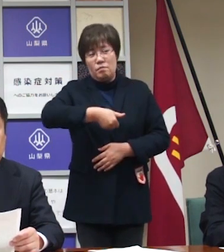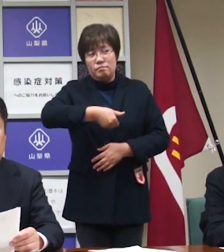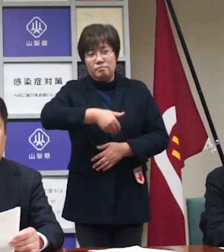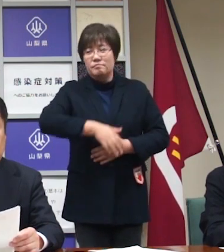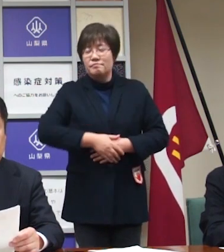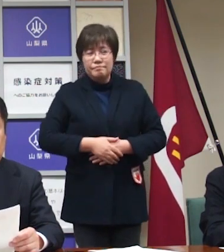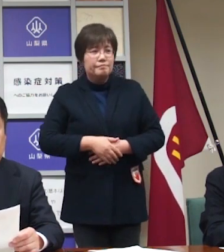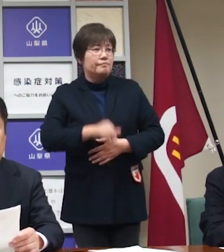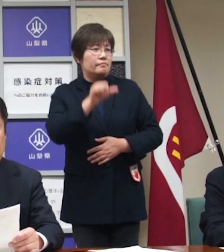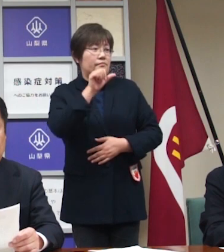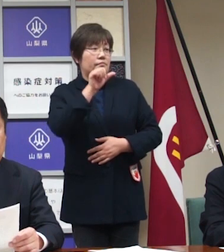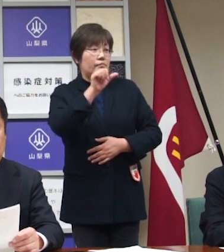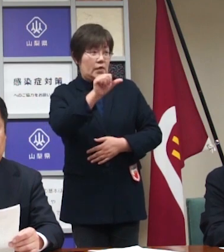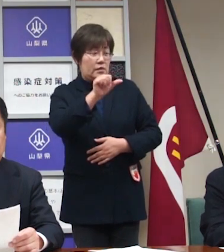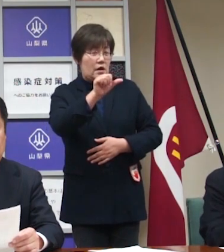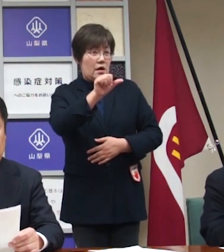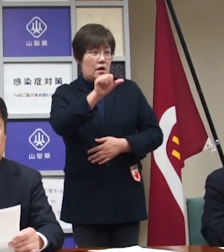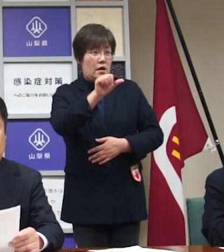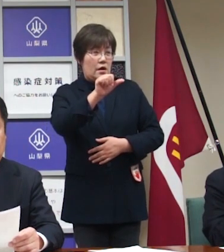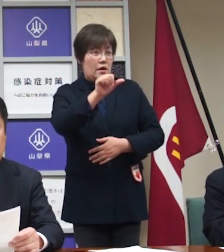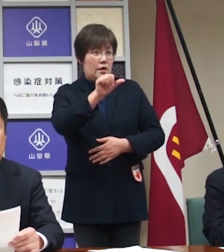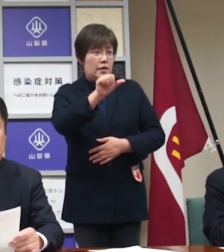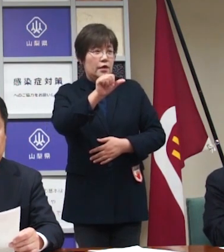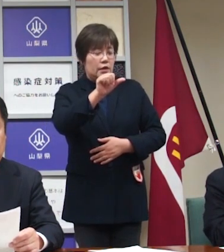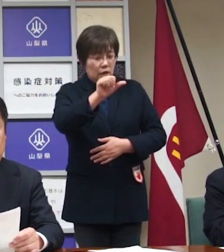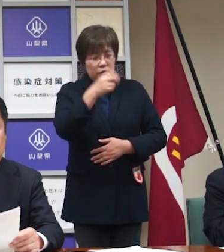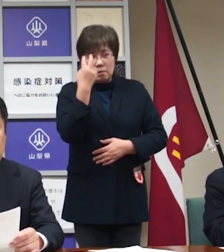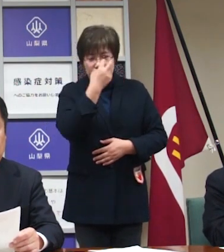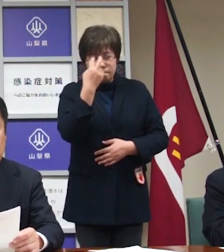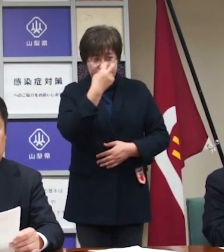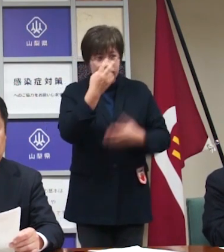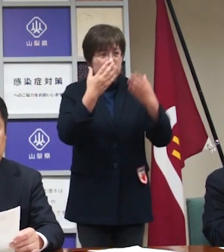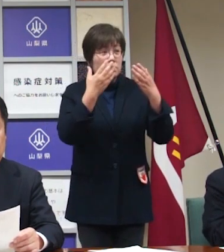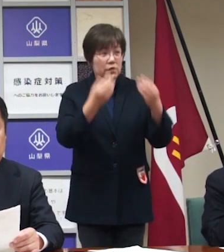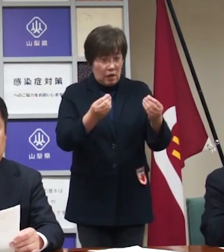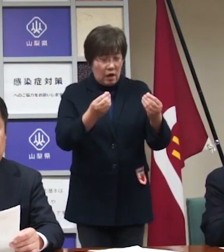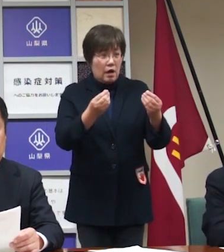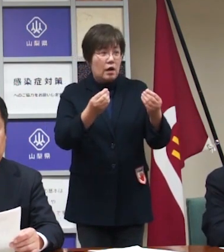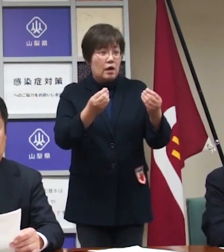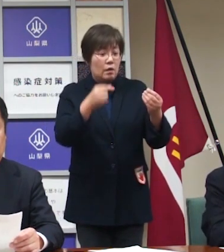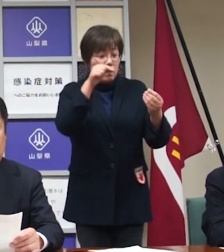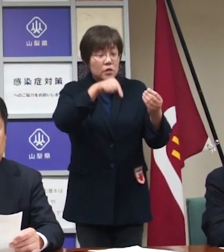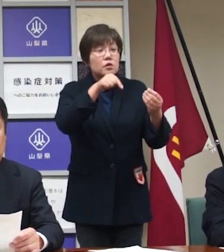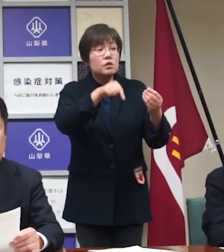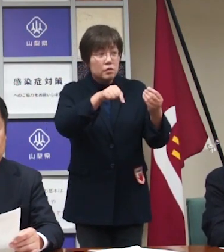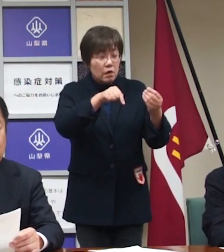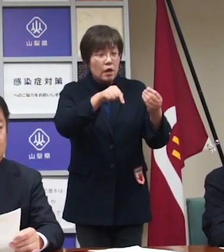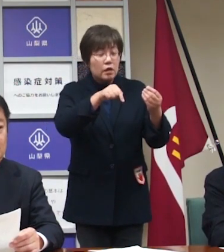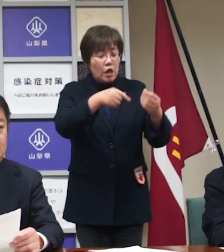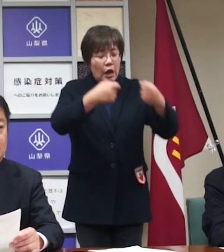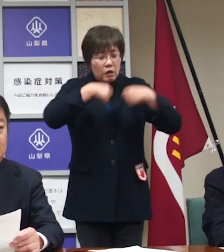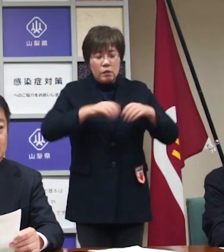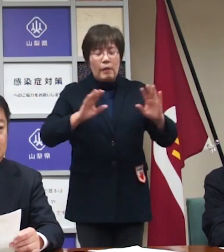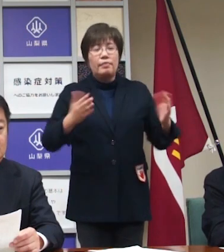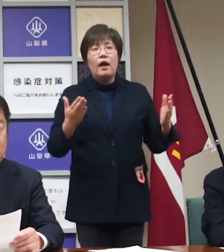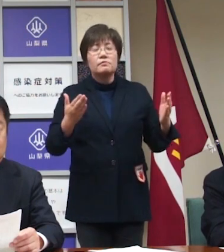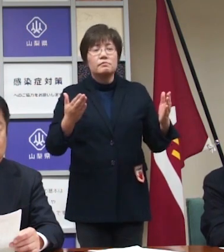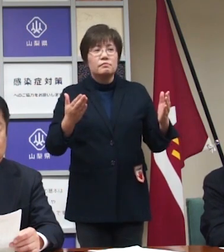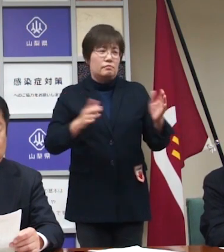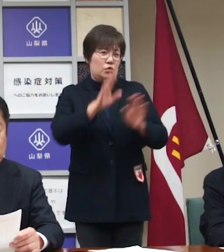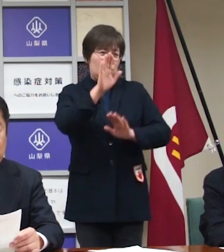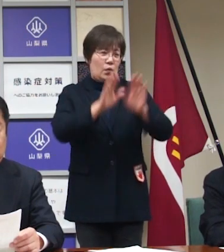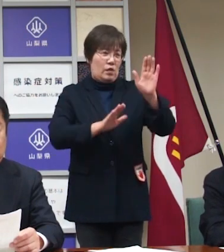の日にの検査をした検体については陰性でした。